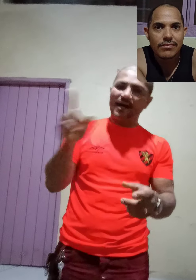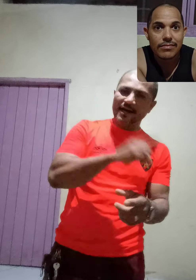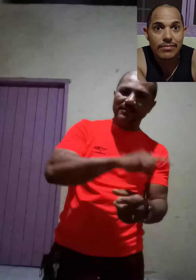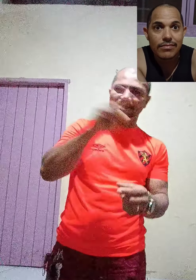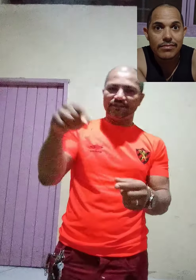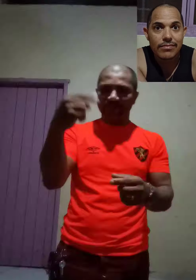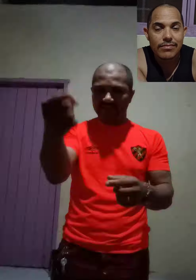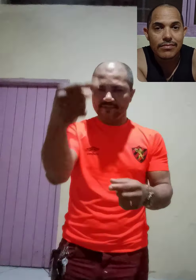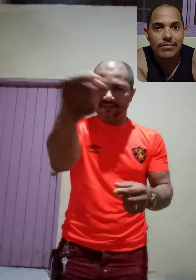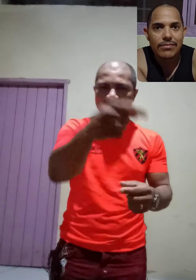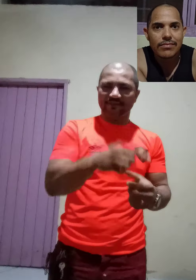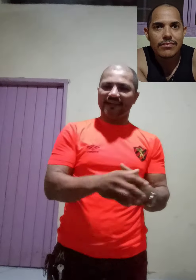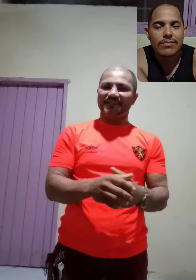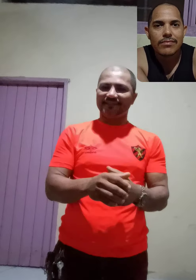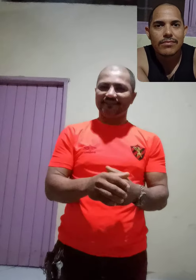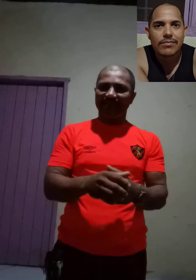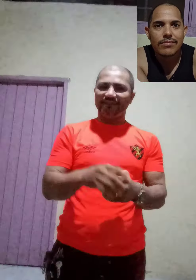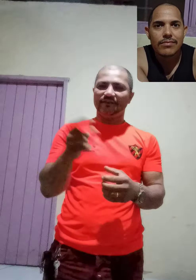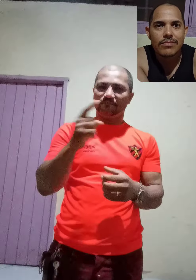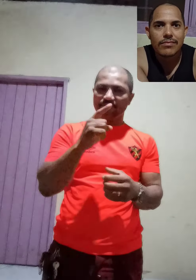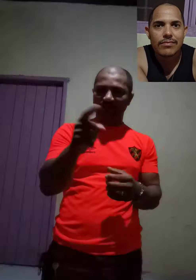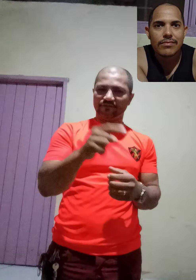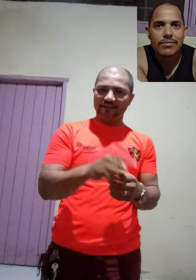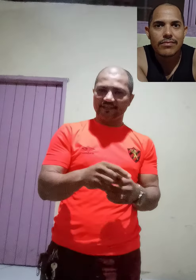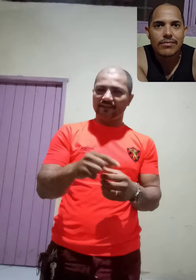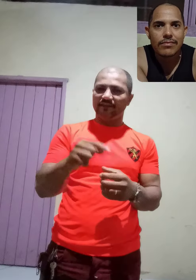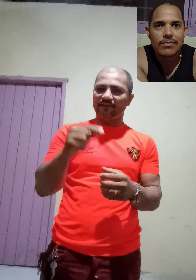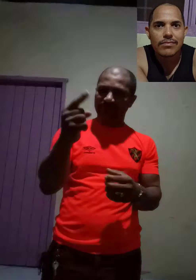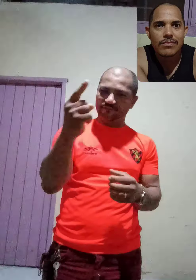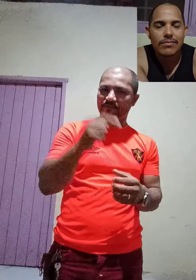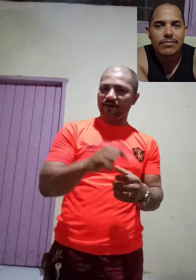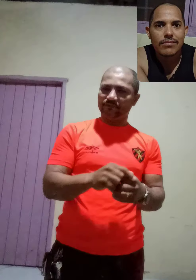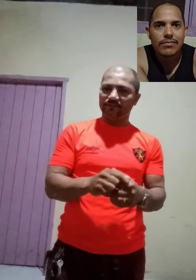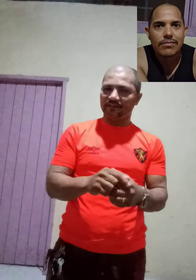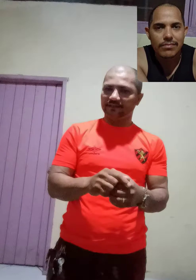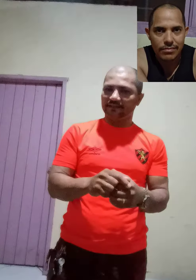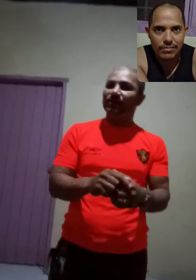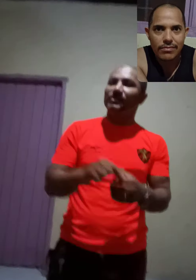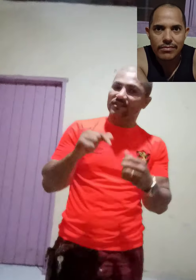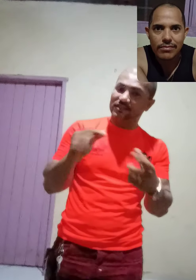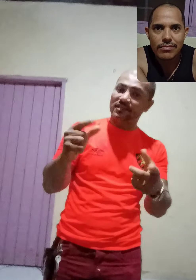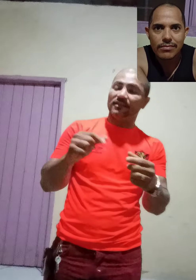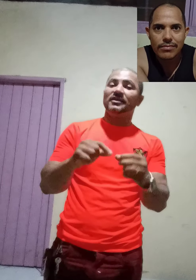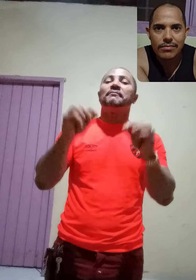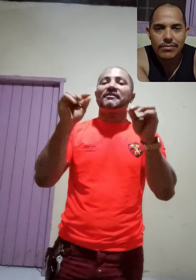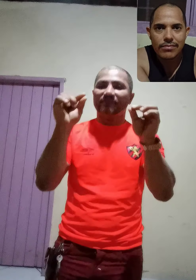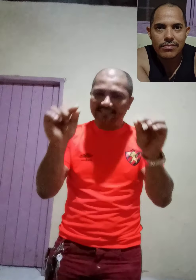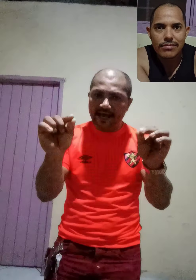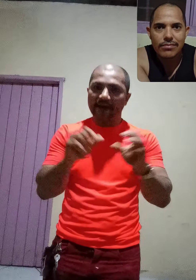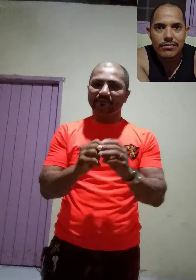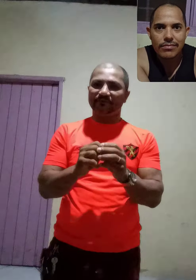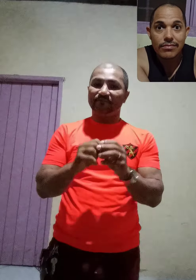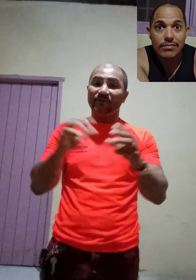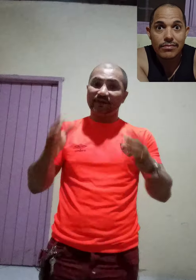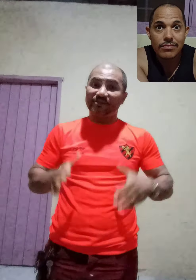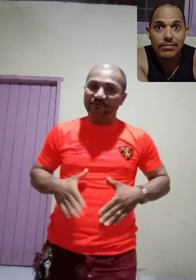Antes de você me devorar, eu posso lhe fazer uma pergunta? Sim, mas faça rápido, porque estou com